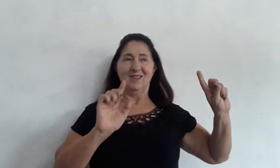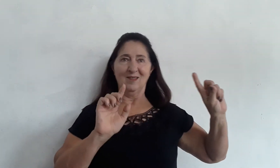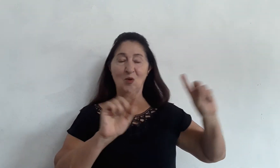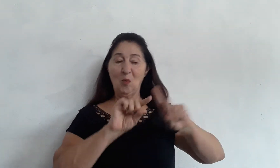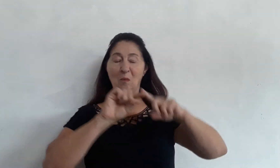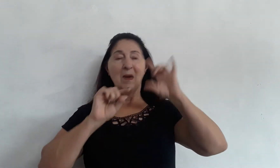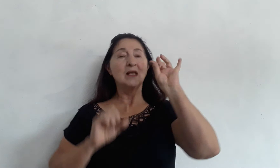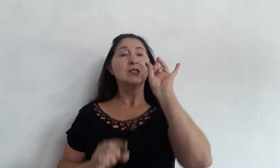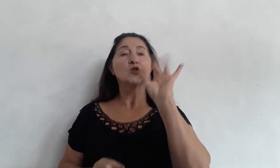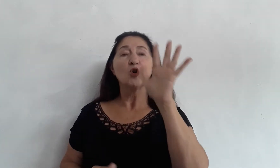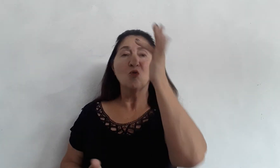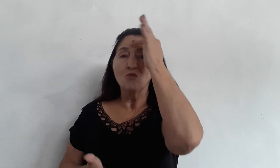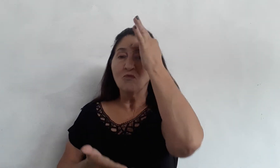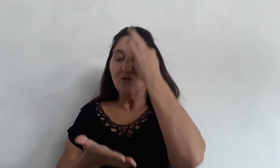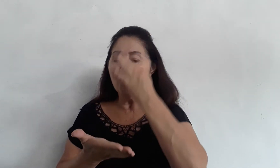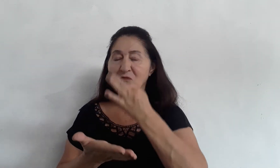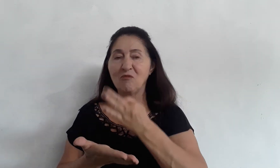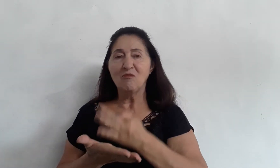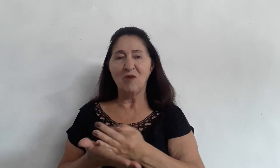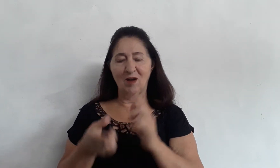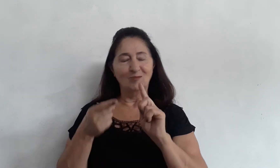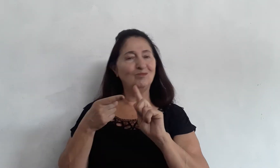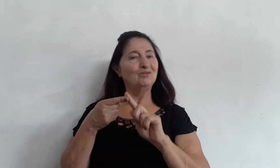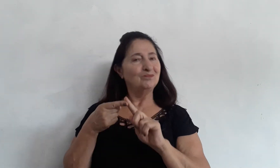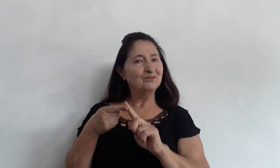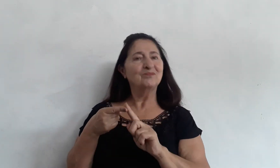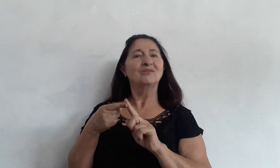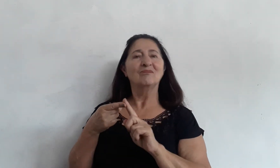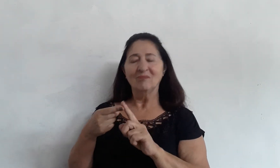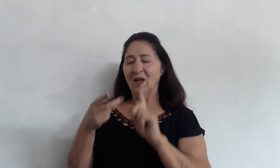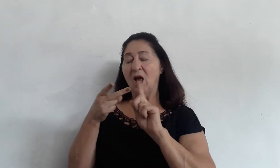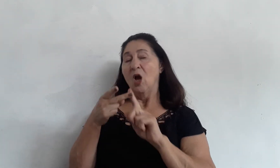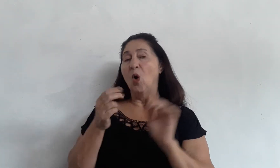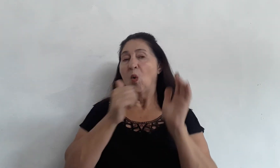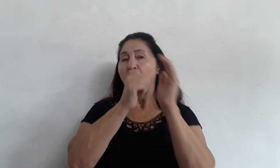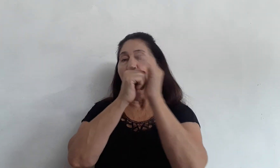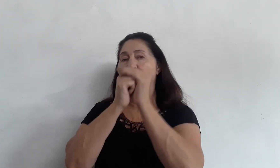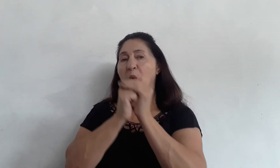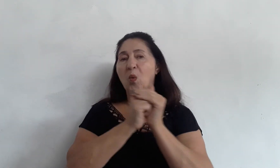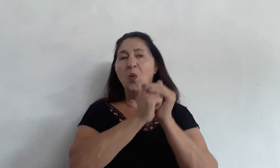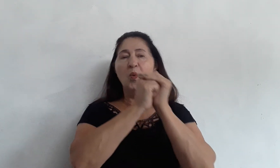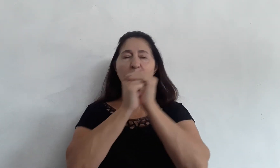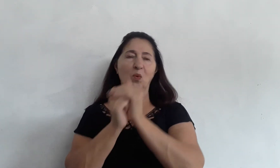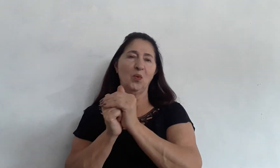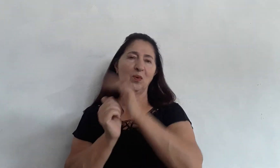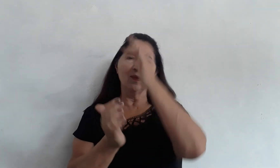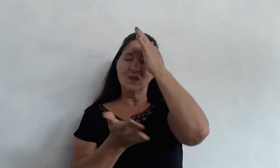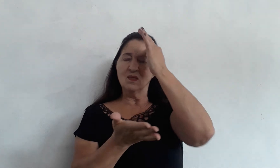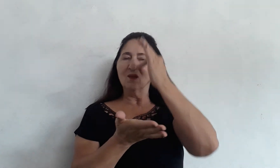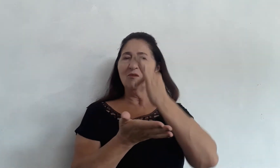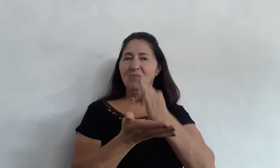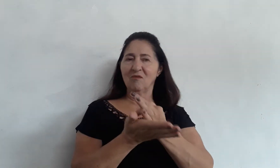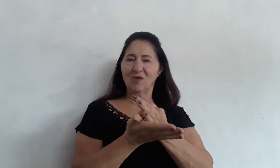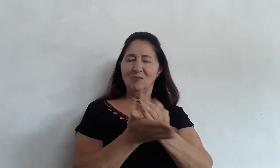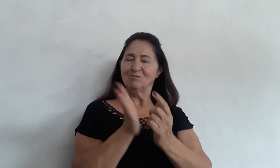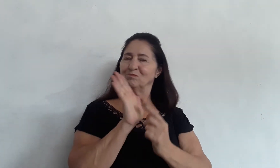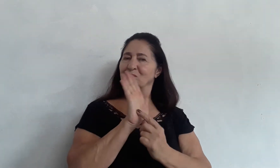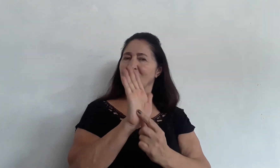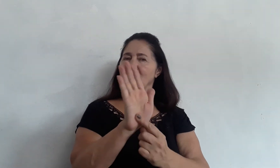oração. Uma fé que se expresse rezando, na oração. E